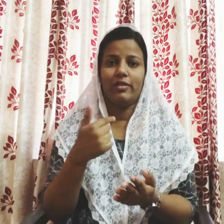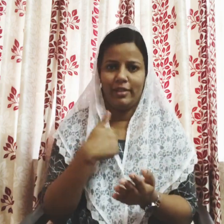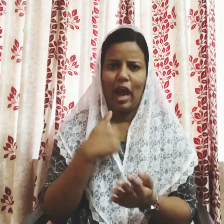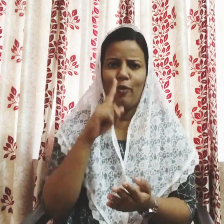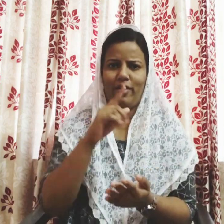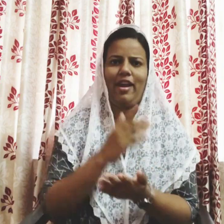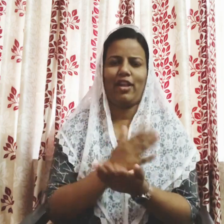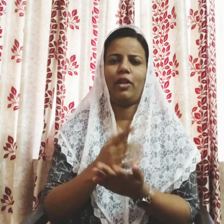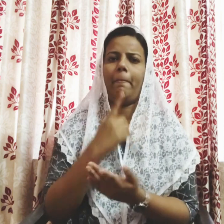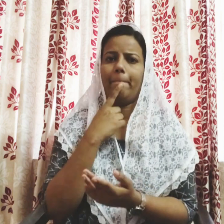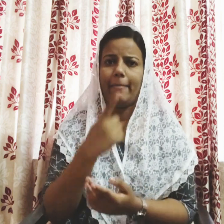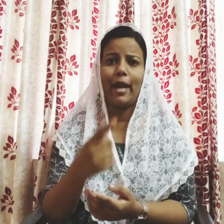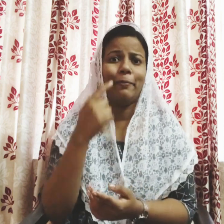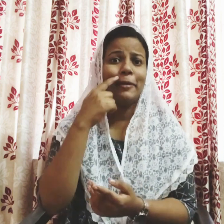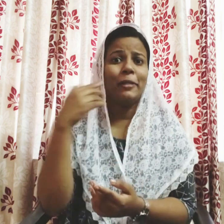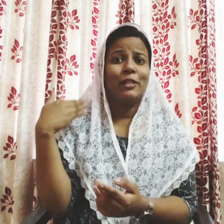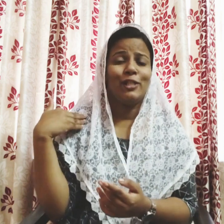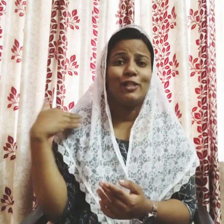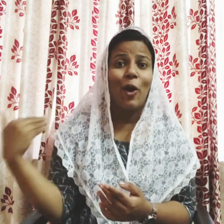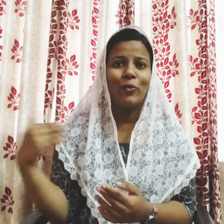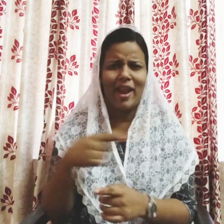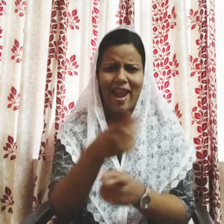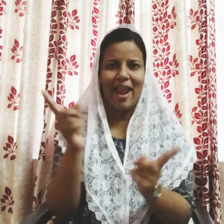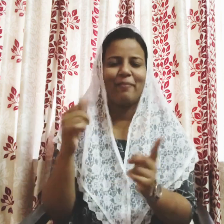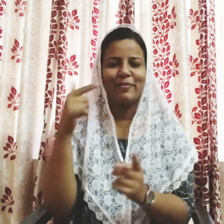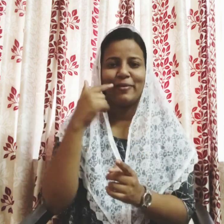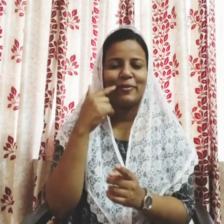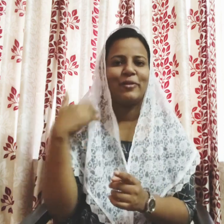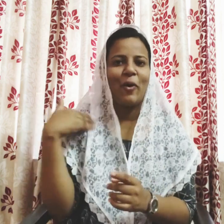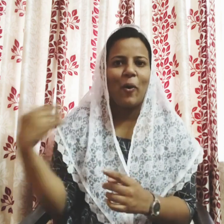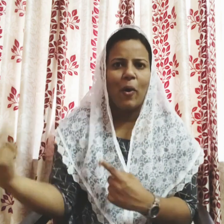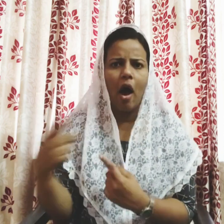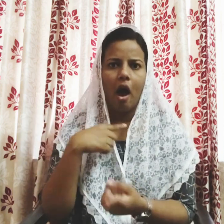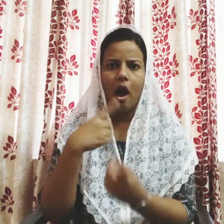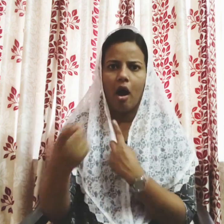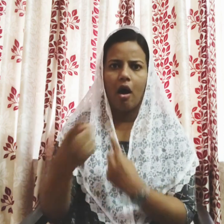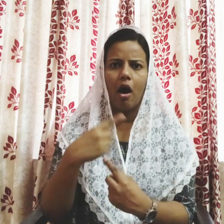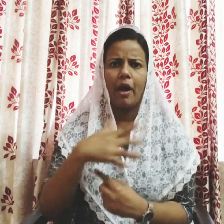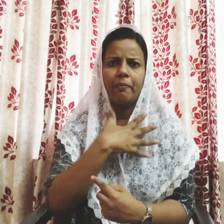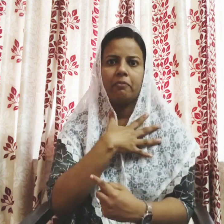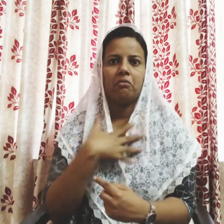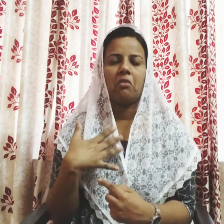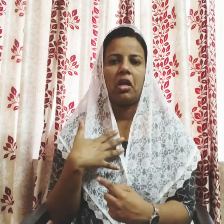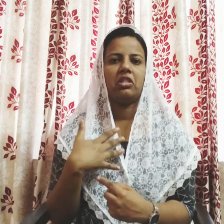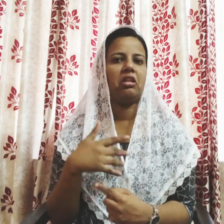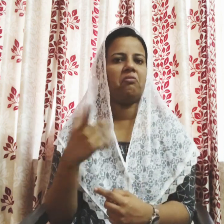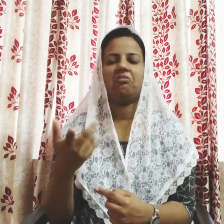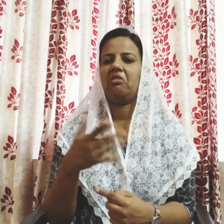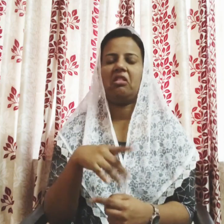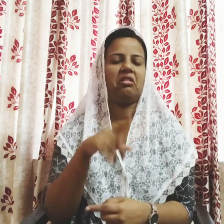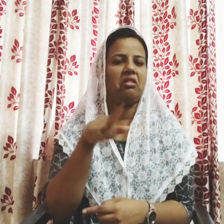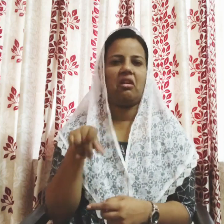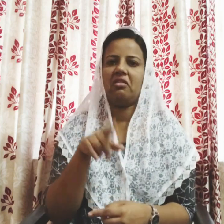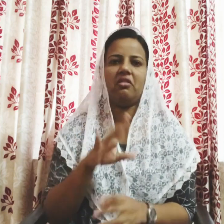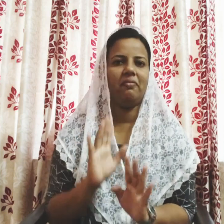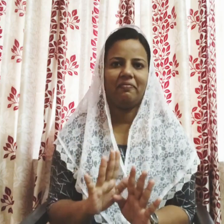ഞാനോ നിങ്ങളോട് പറയുന്നത് സഹോദരനോട് കോപിക്കുന്നവനെല്ലാം ന്യായവിധിക്ക് യോഗ്യനാകും. ഇനി അടുത്ത കേട്ടോണേ, സഹോദരനോട് നിസ്സാര എന്ന്